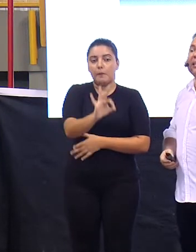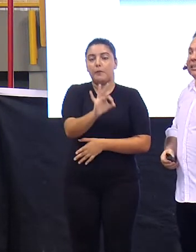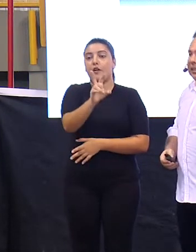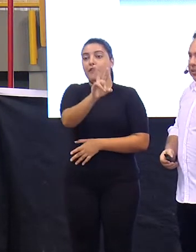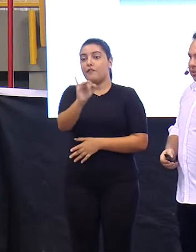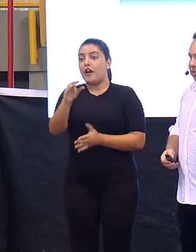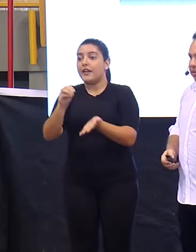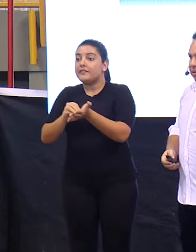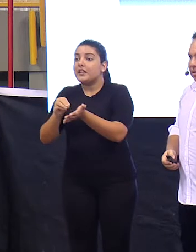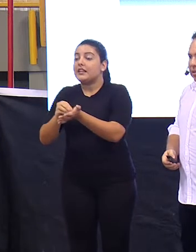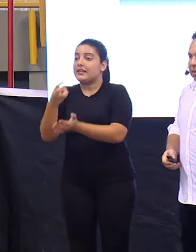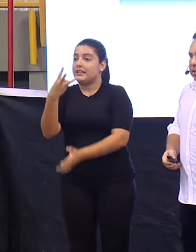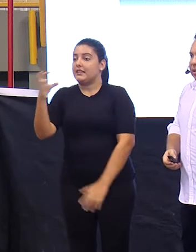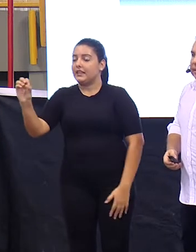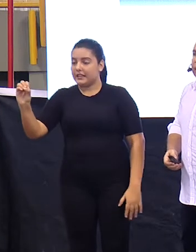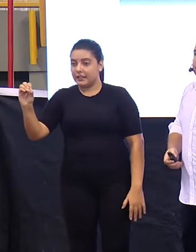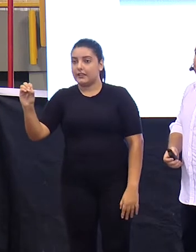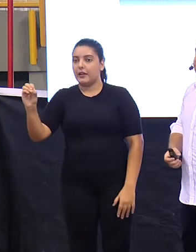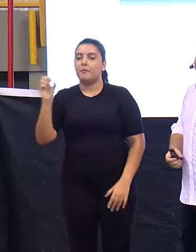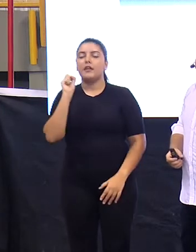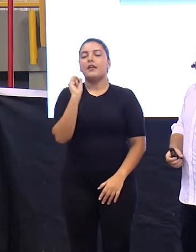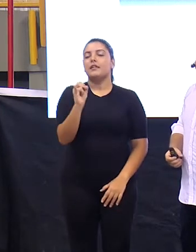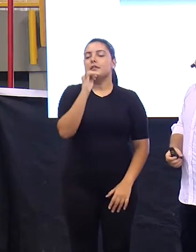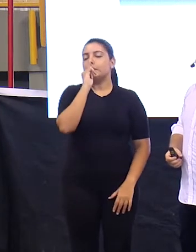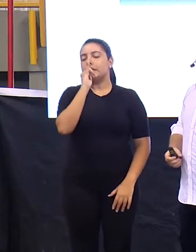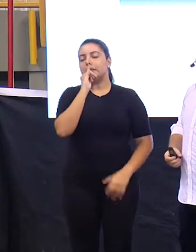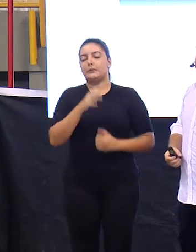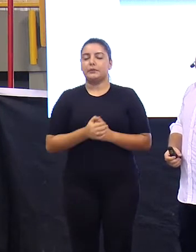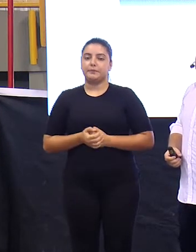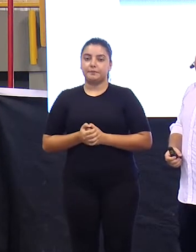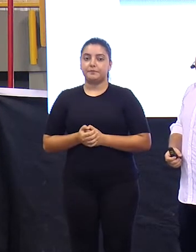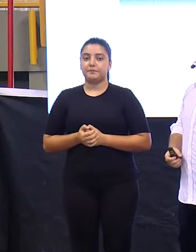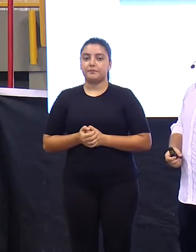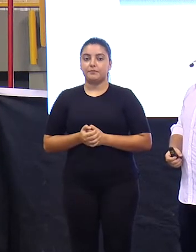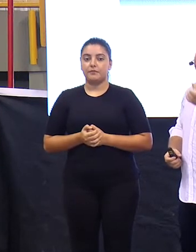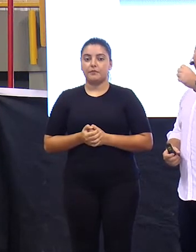sobrar 30%. Se eu tirar, por exemplo,